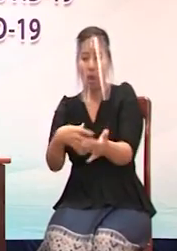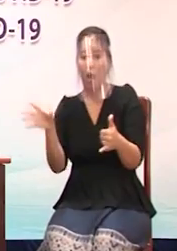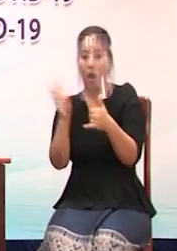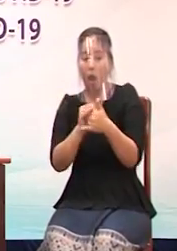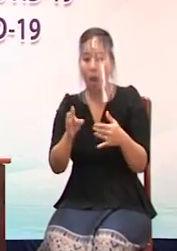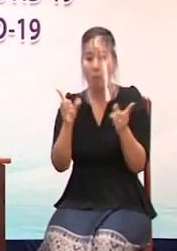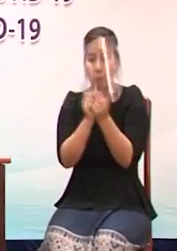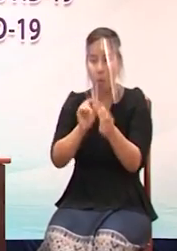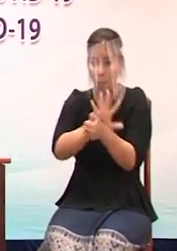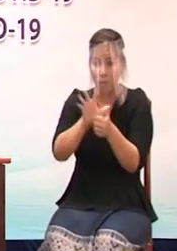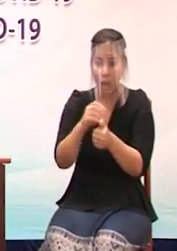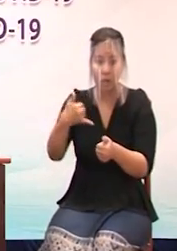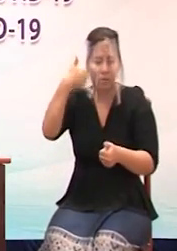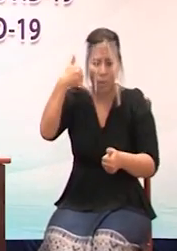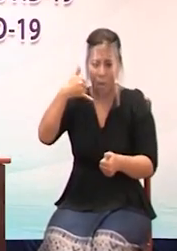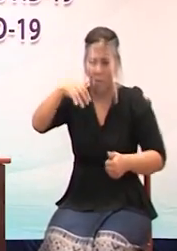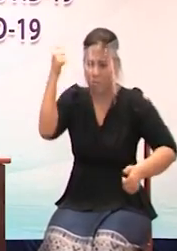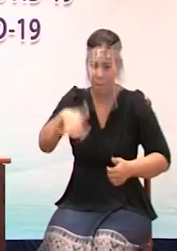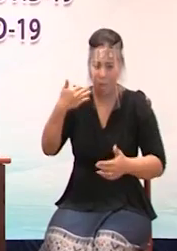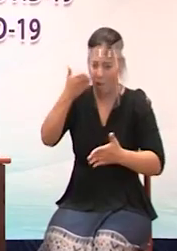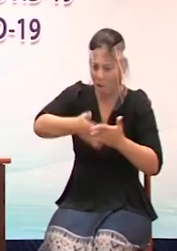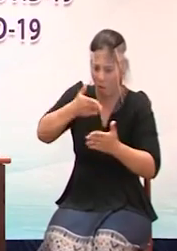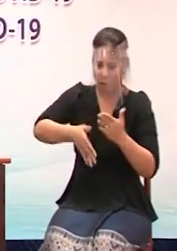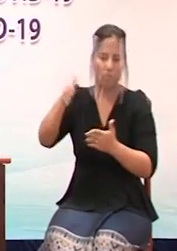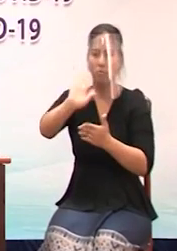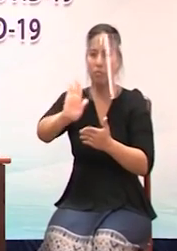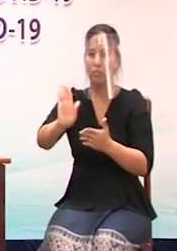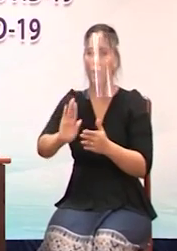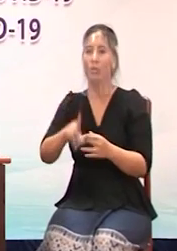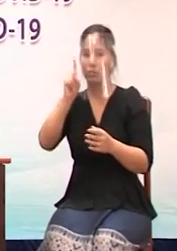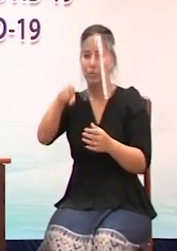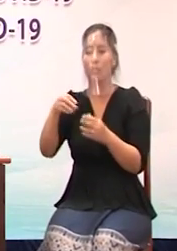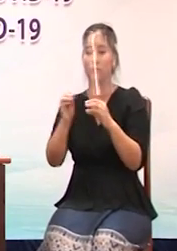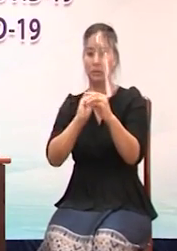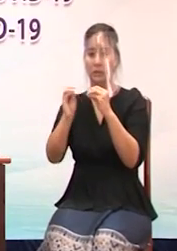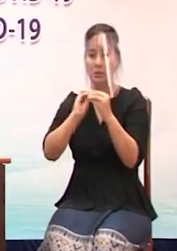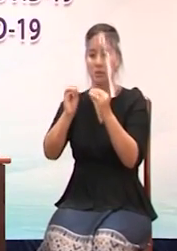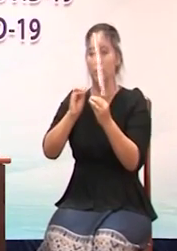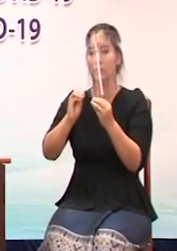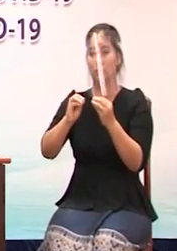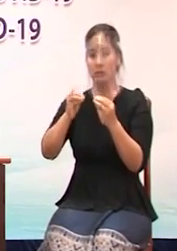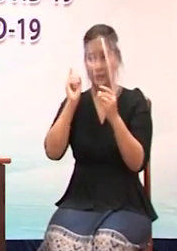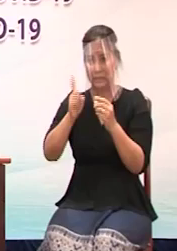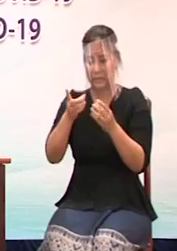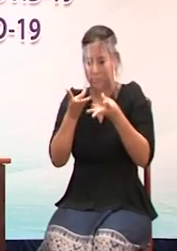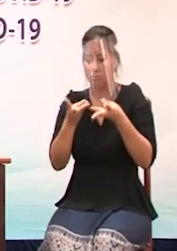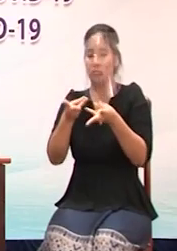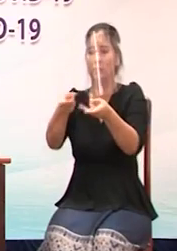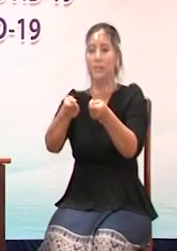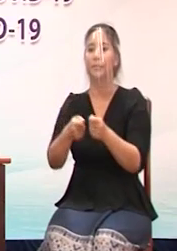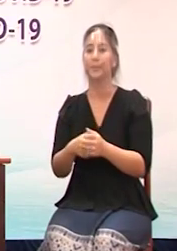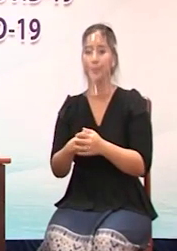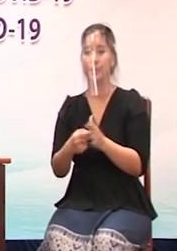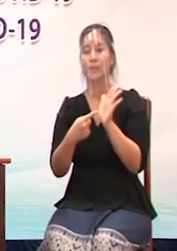แล้วก็สิยากในการติดตามเนาะฉะนั้นก็อยากให้ข้อมูลละเอียดคือในนั้นและเสนอให้ผู้ที่สัมผัสใกล้ชิด